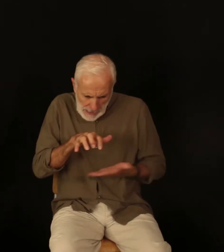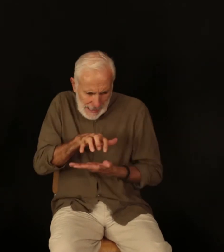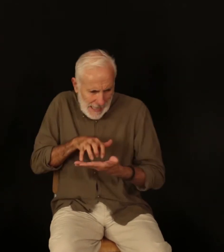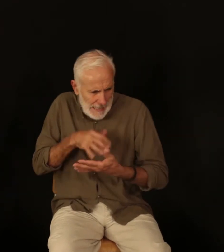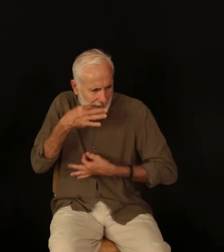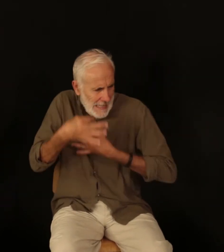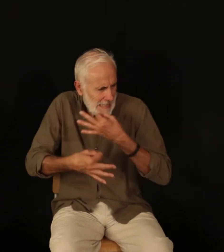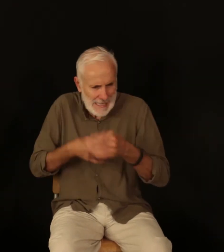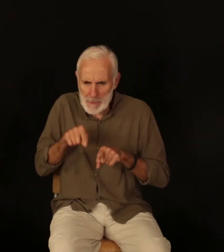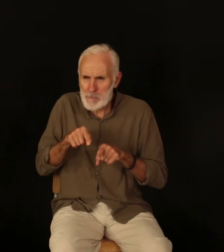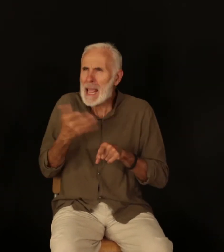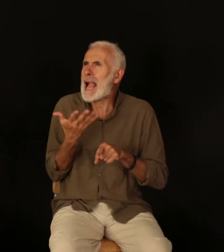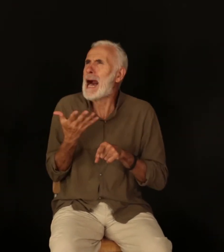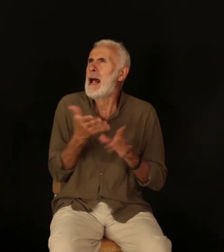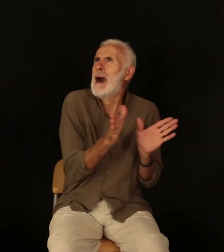classifier.